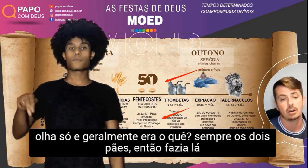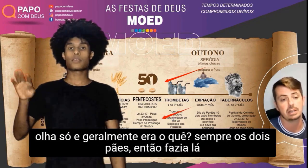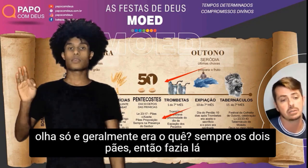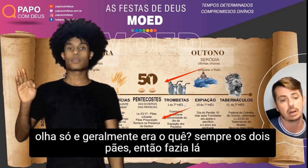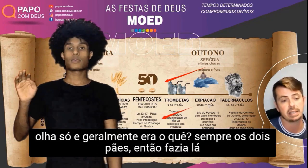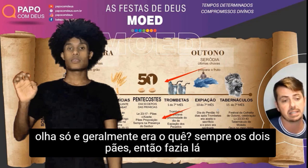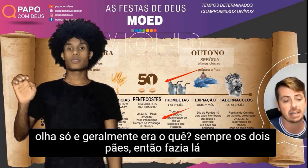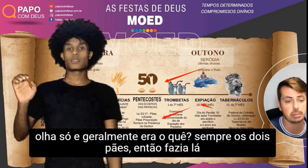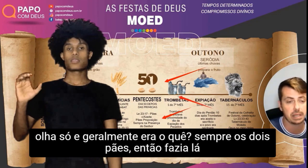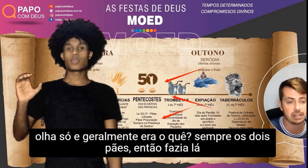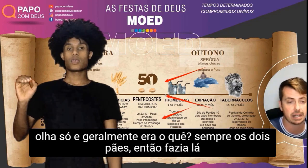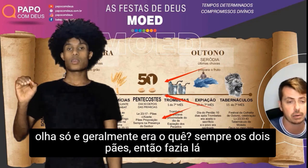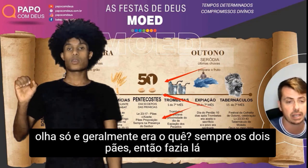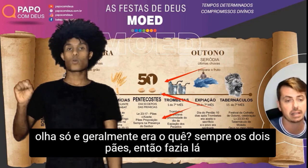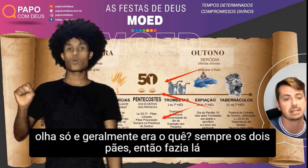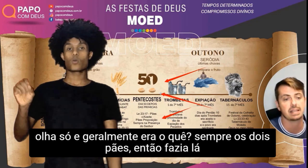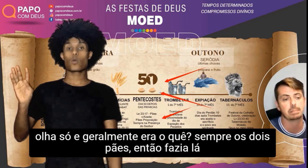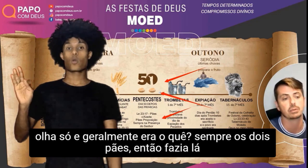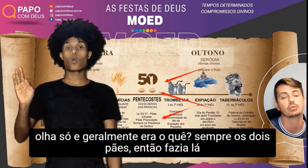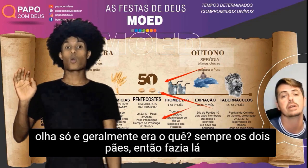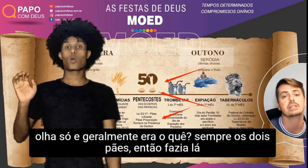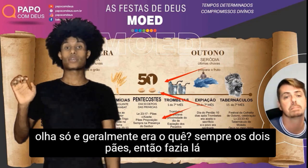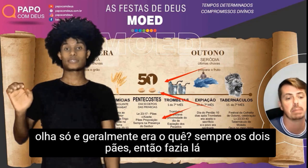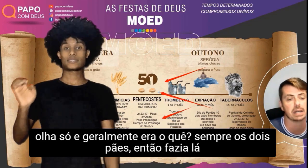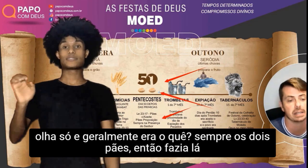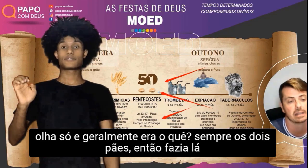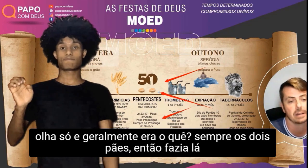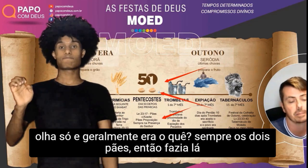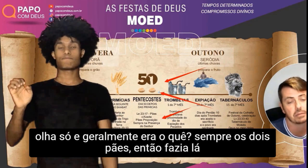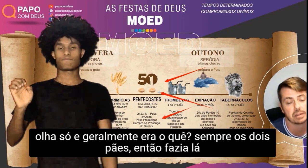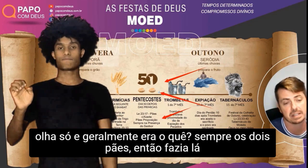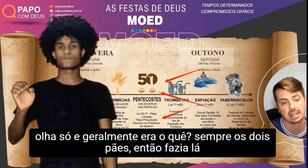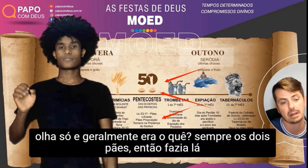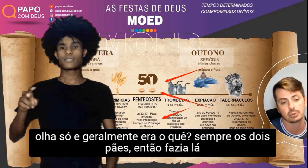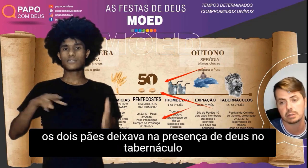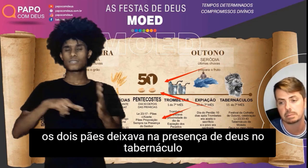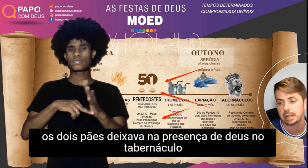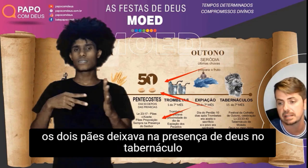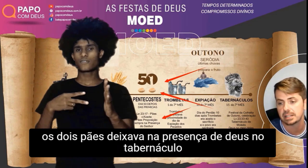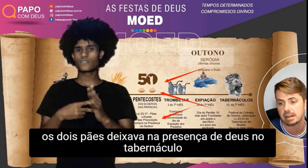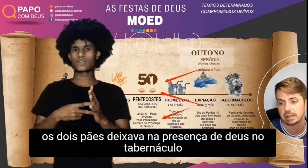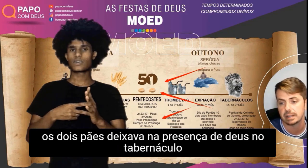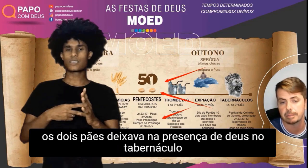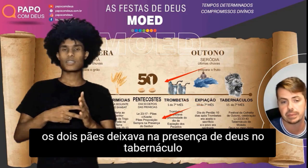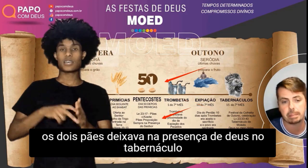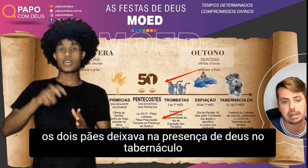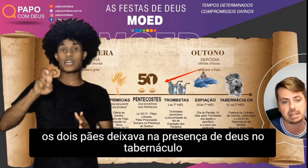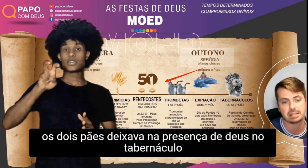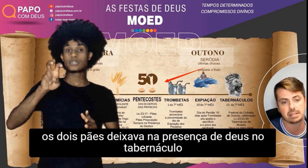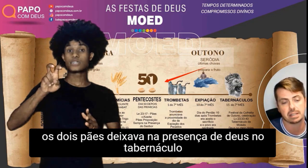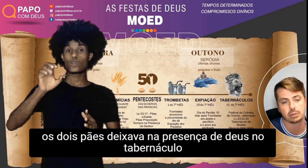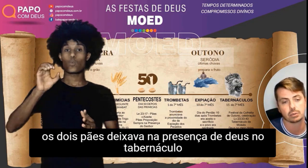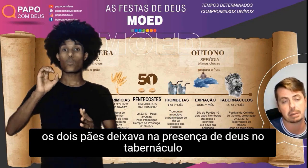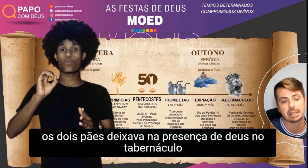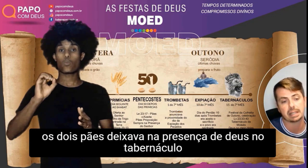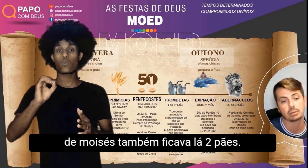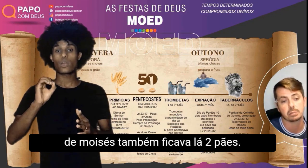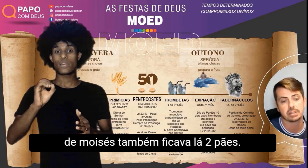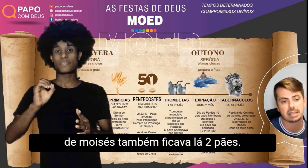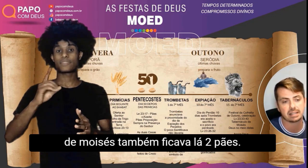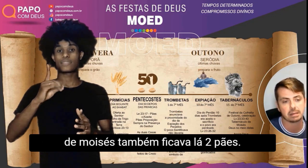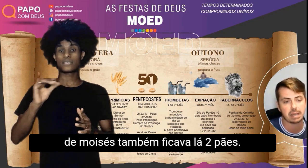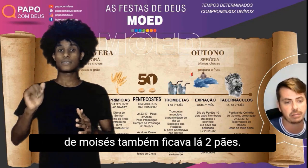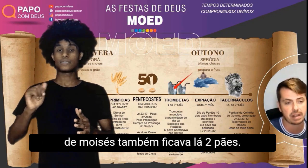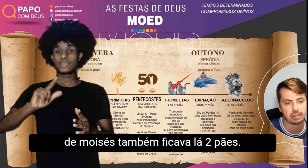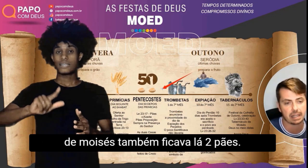Senhor. Olha só, e geralmente era o quê? Sempre os 2 pães. Então fazia lá os 2 pães, deixava na presença de Deus. No tabernáculo